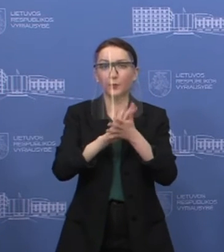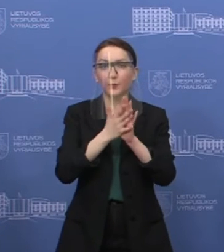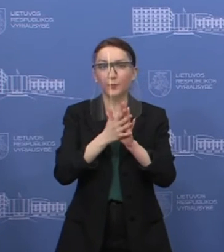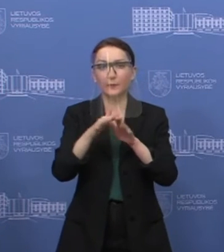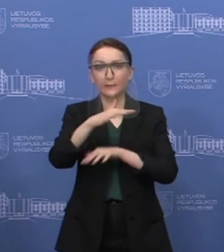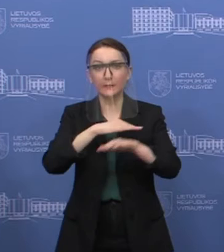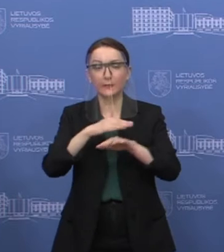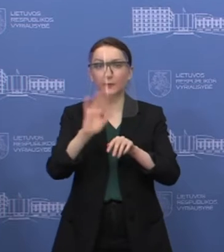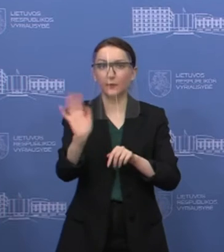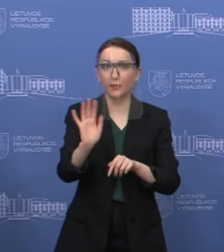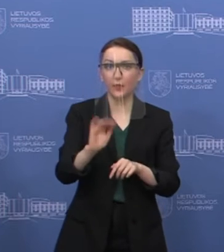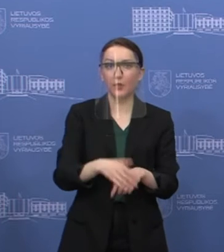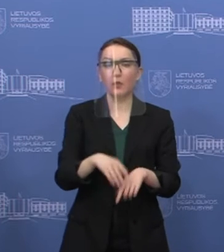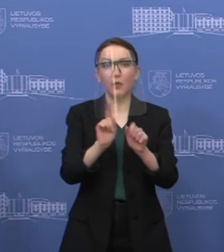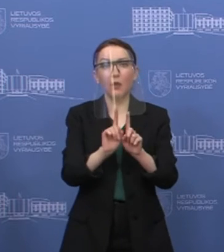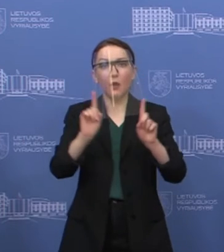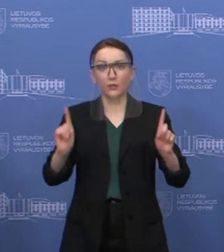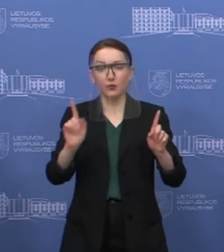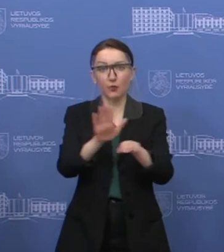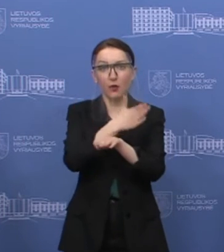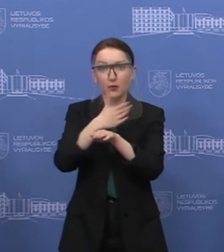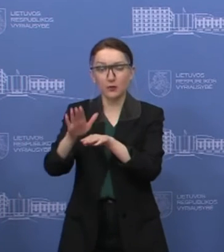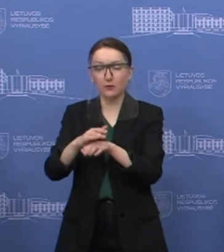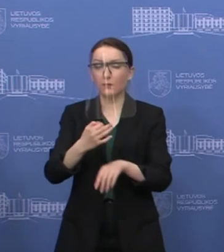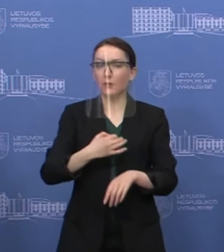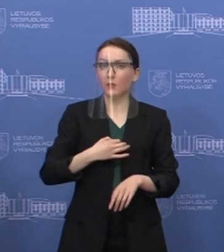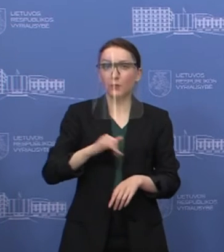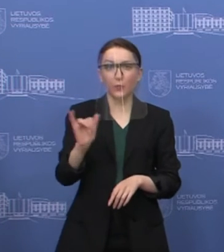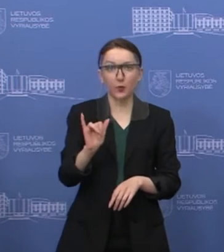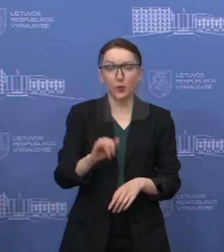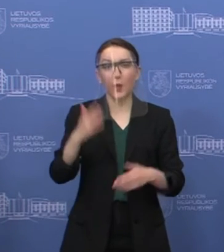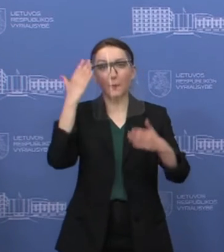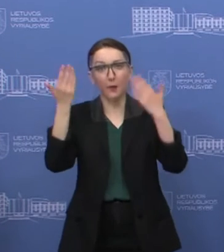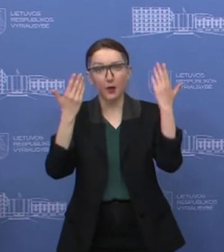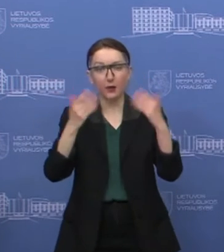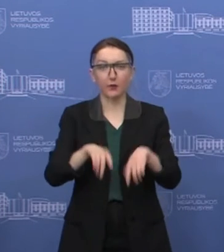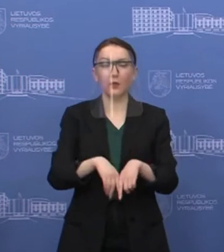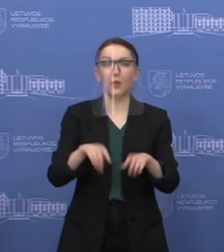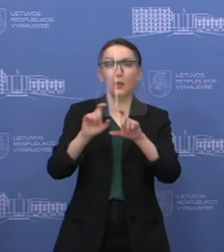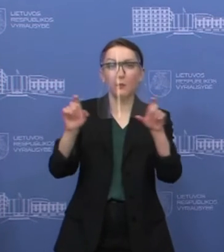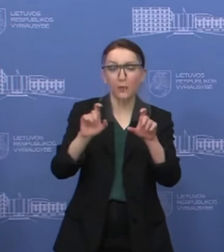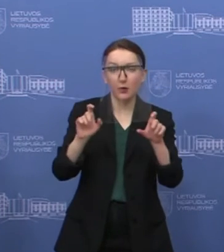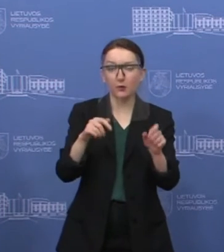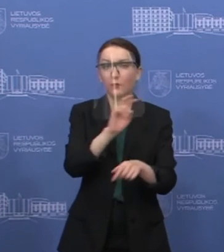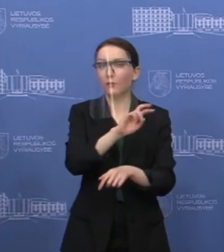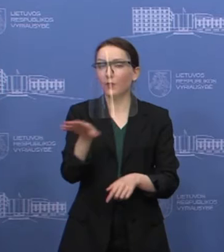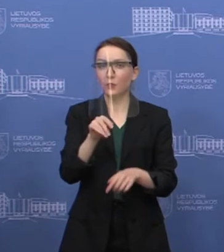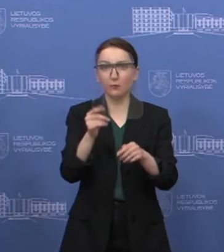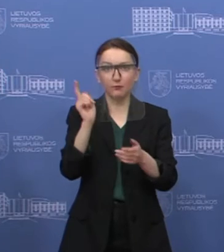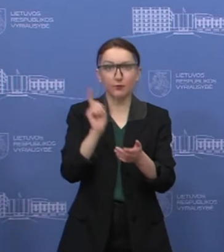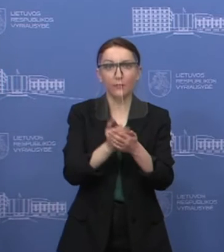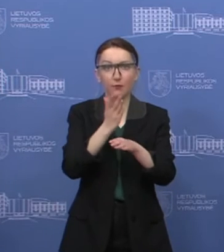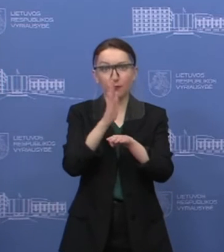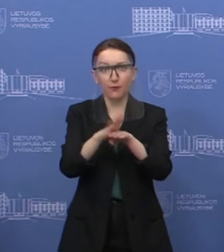nesibūriuoti, laikyti socialinio atstumo, kur bebūtume. Ar parke, ar prie parduotuvės,